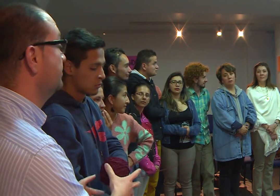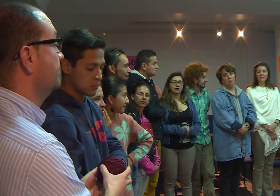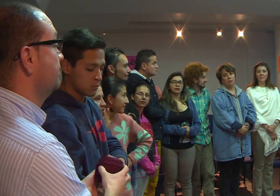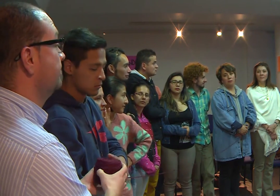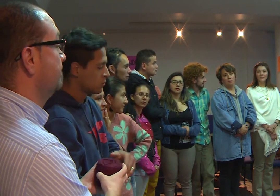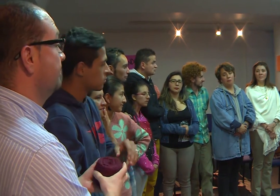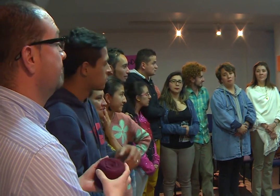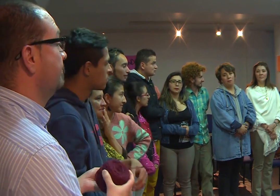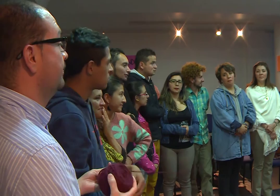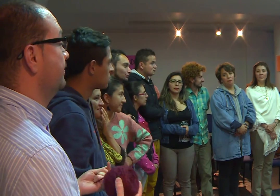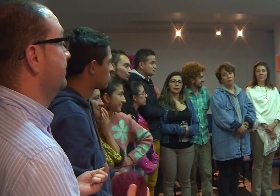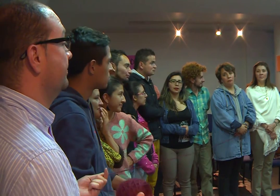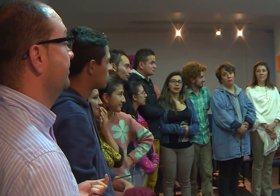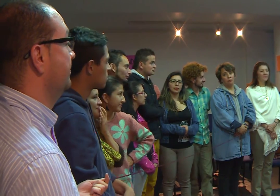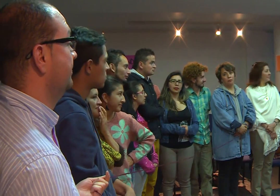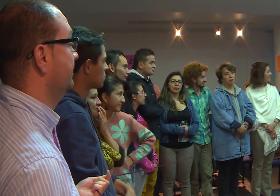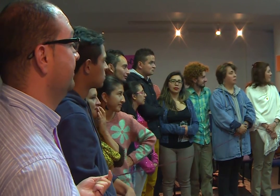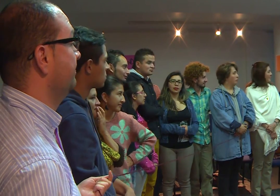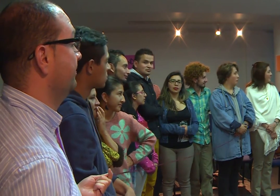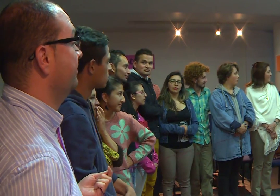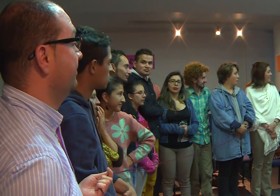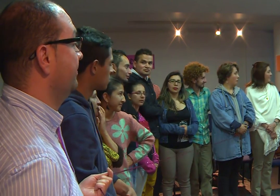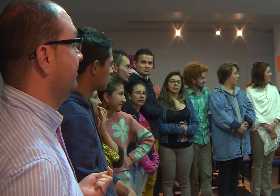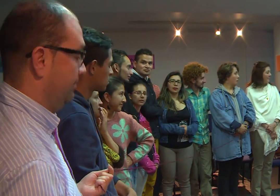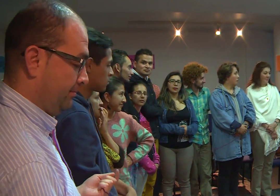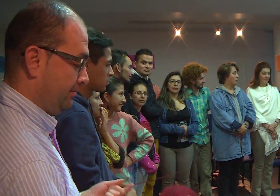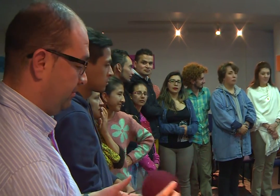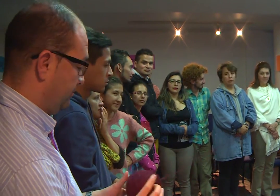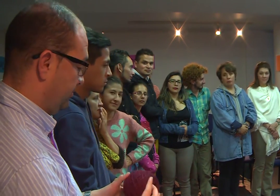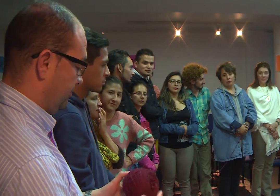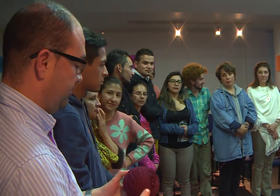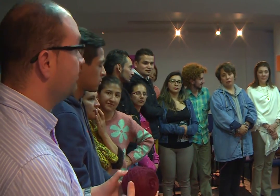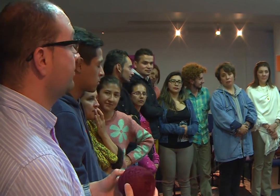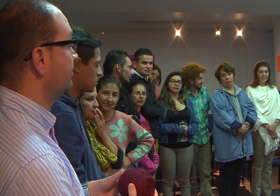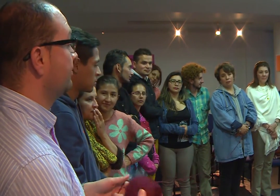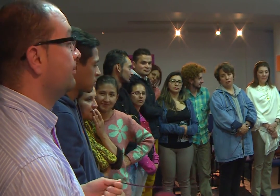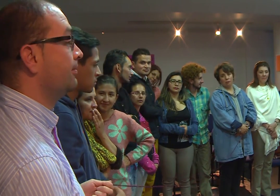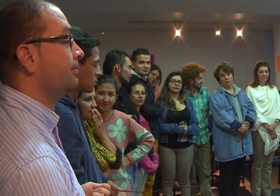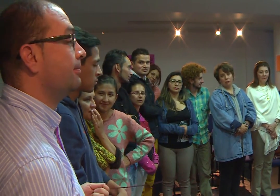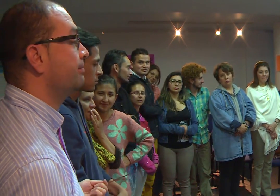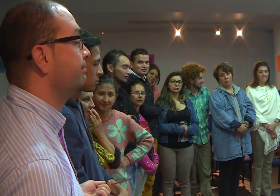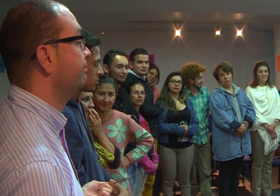que propende por mejorar la vida de los demás.